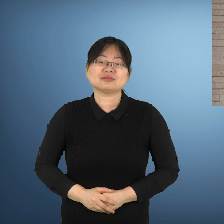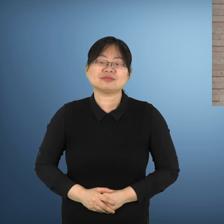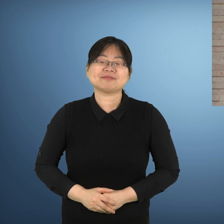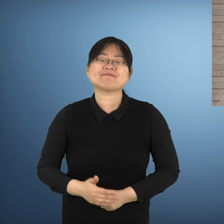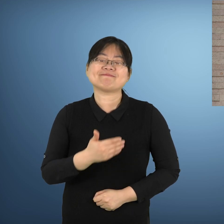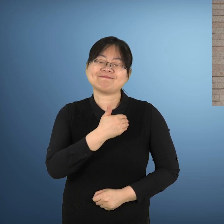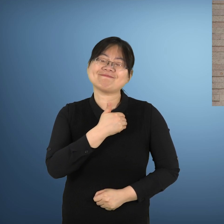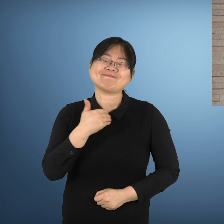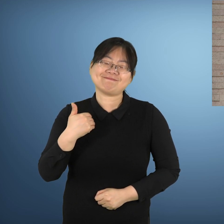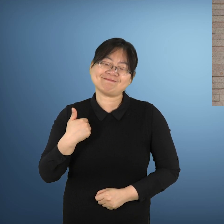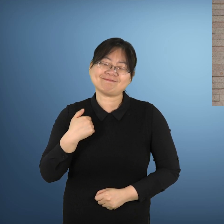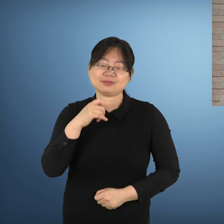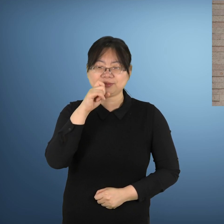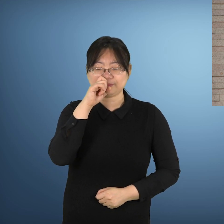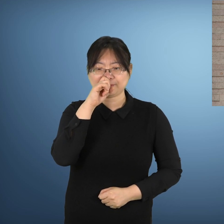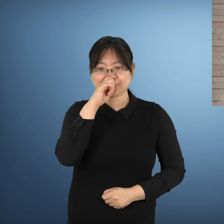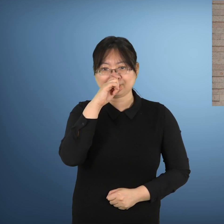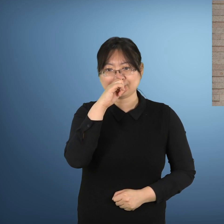그걸로 된 거예요.